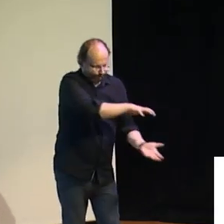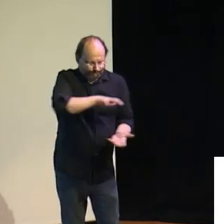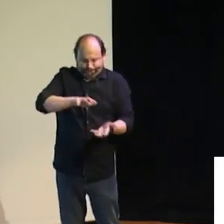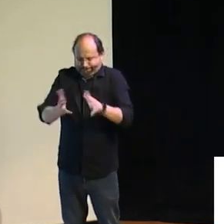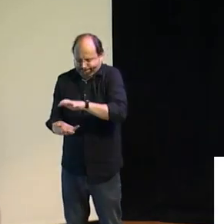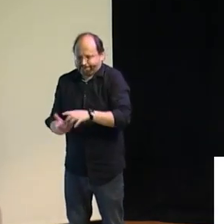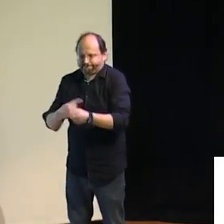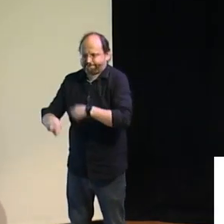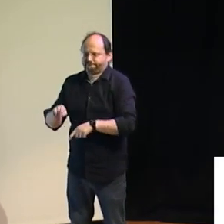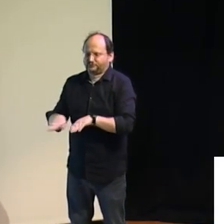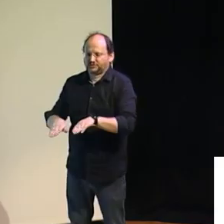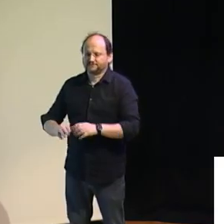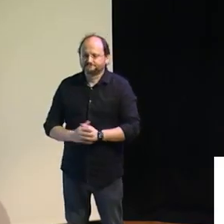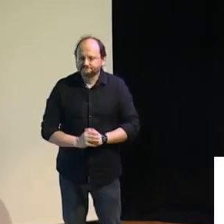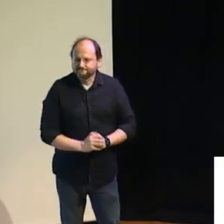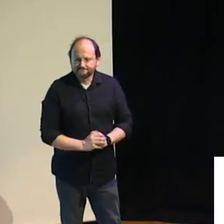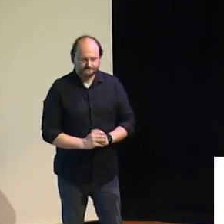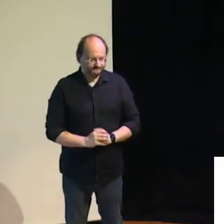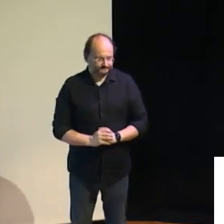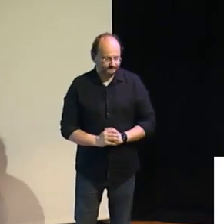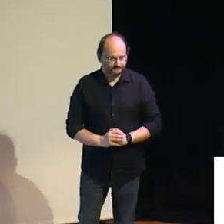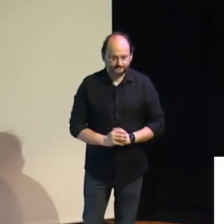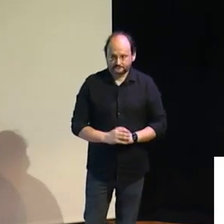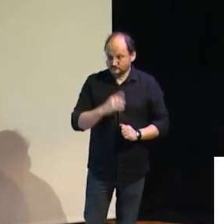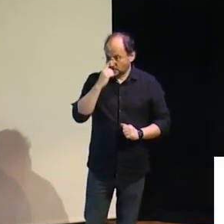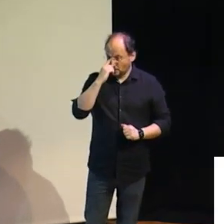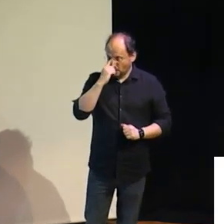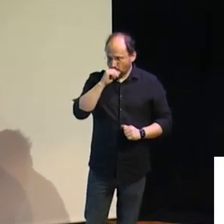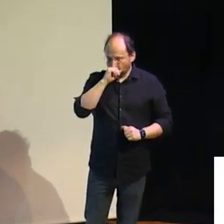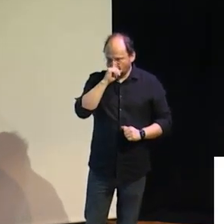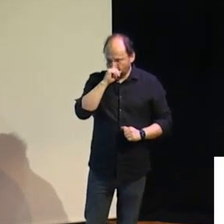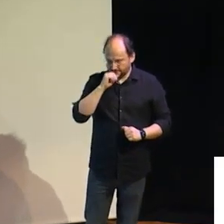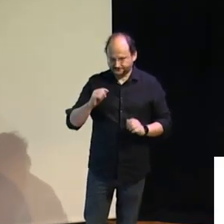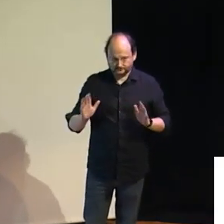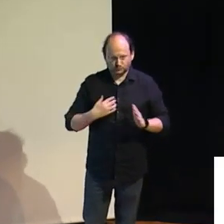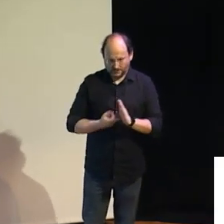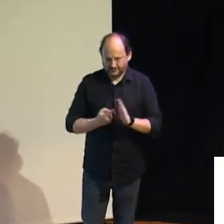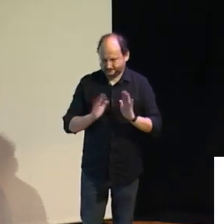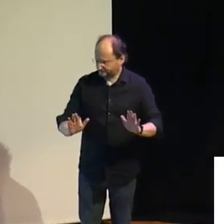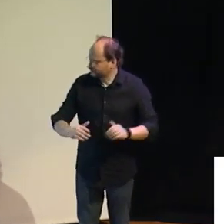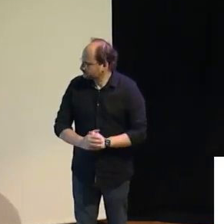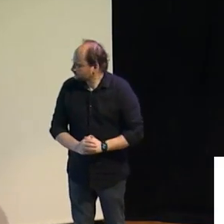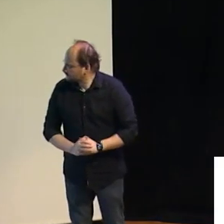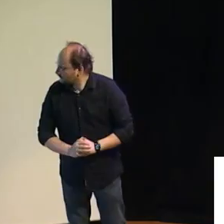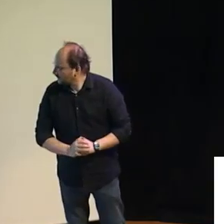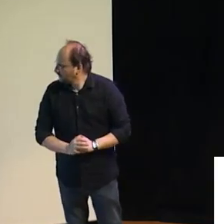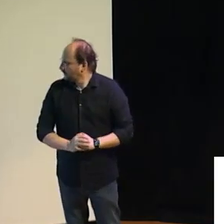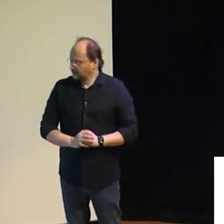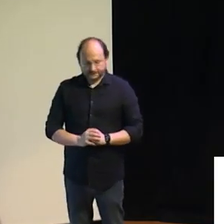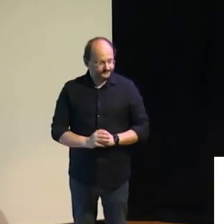pas créé la langue des signes. C'est quelqu'un qui a transformé ce qui existait et qui l'a transformé en signes méthodiques. C'est vraiment